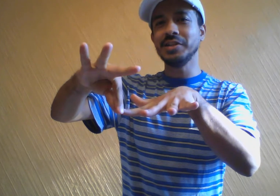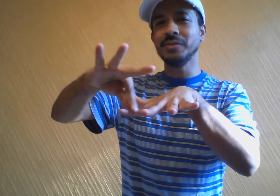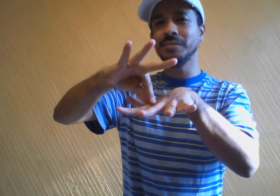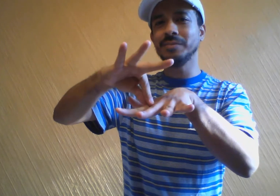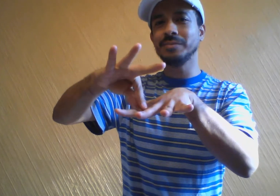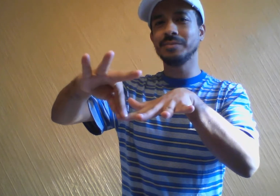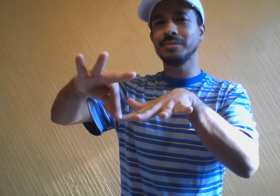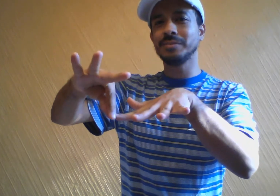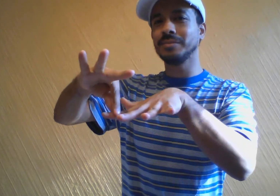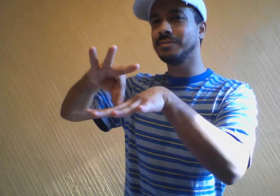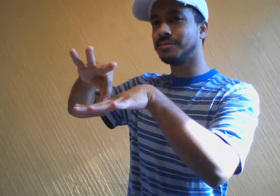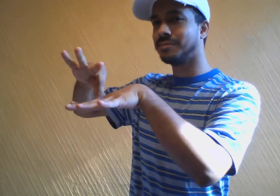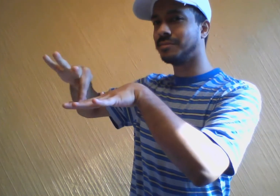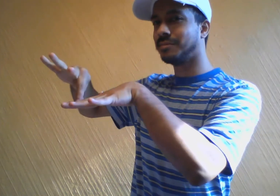Anillo.